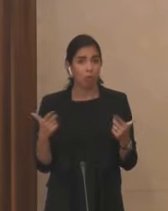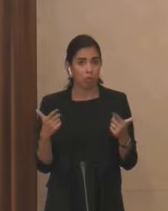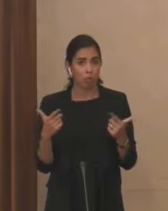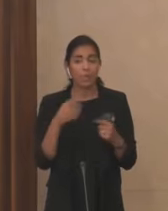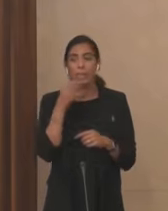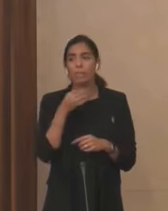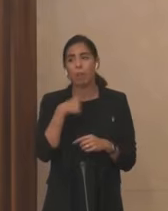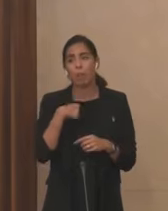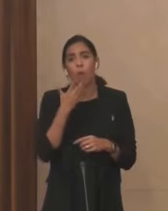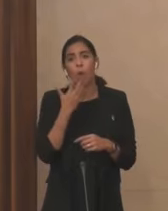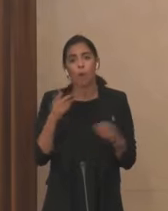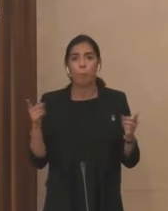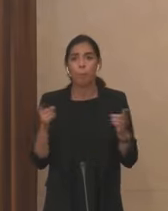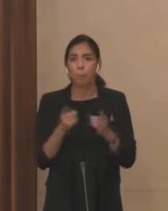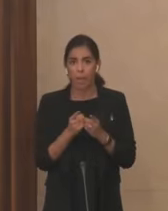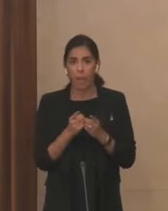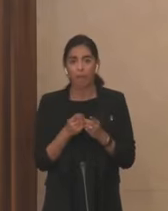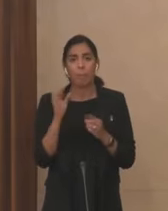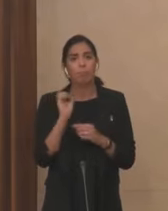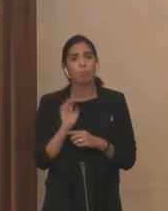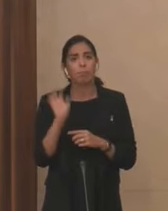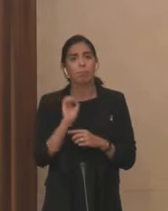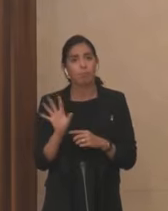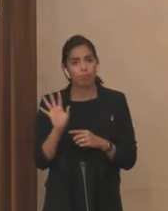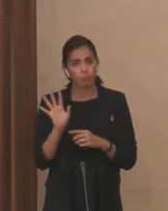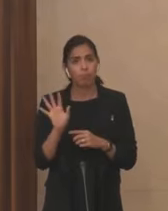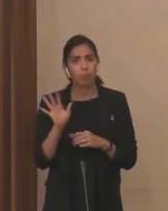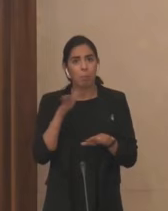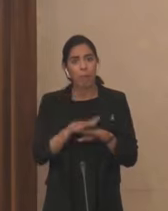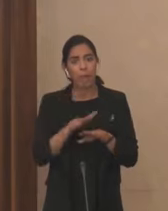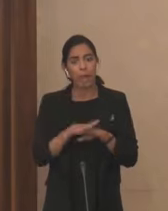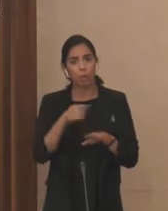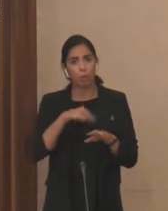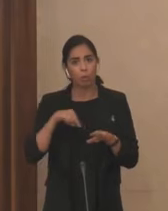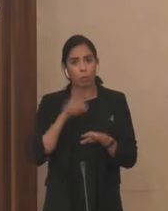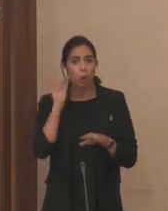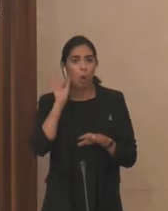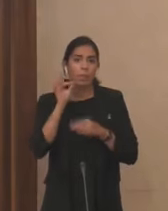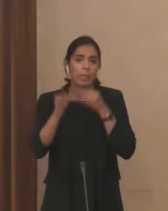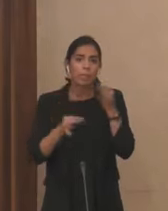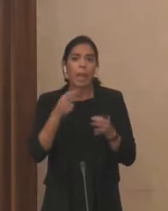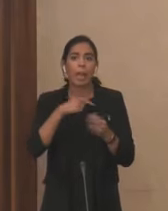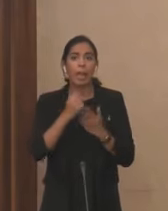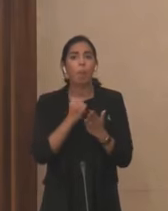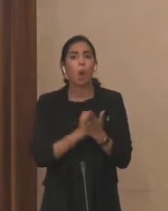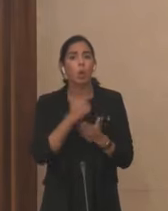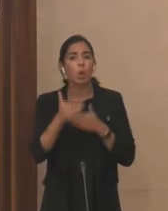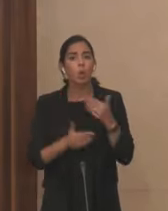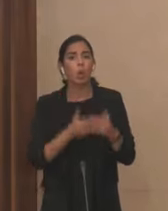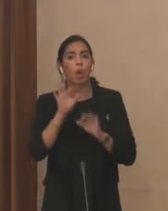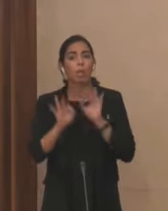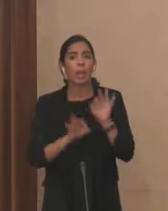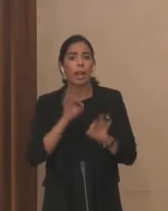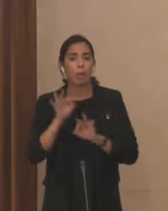una brevissima presentazione del metodo per spiegare come siamo arrivati ai nostri protocolli terapeutici, che saranno descritti